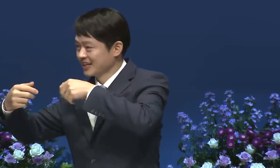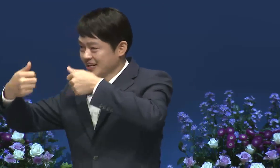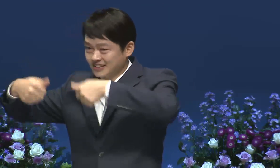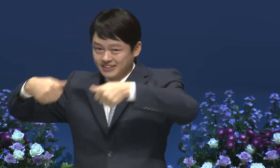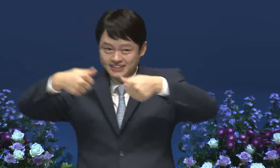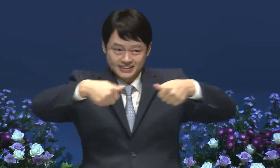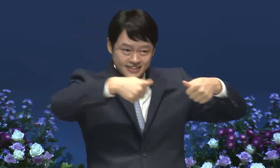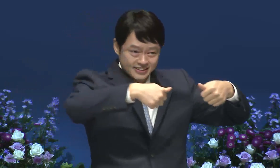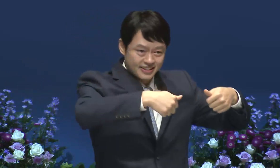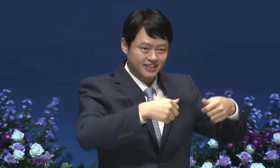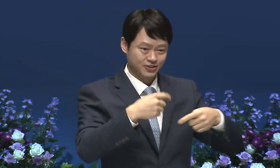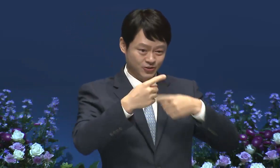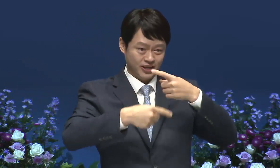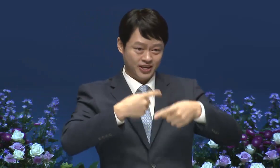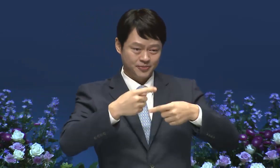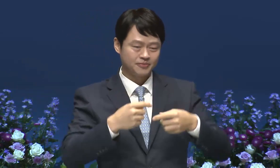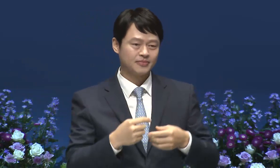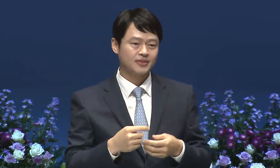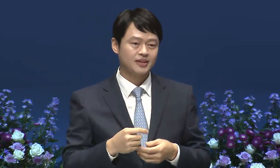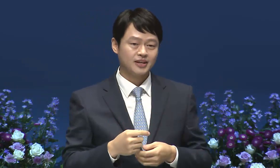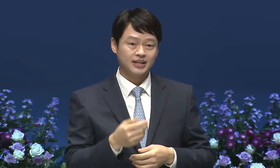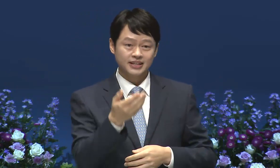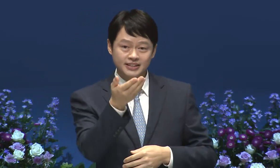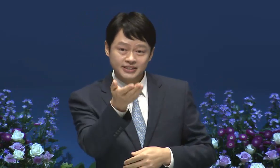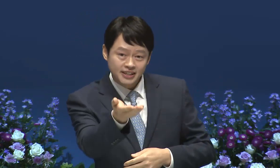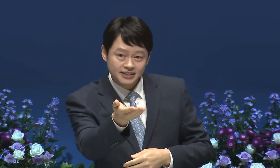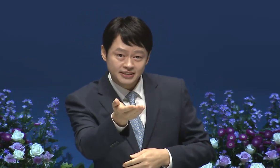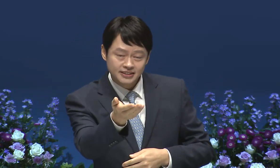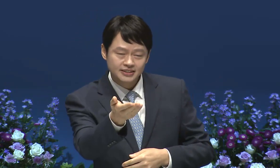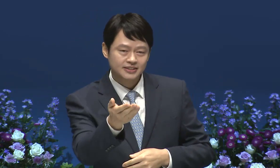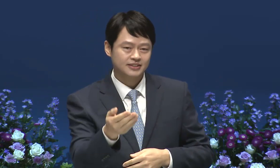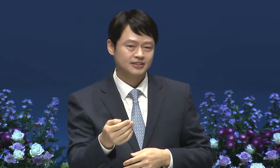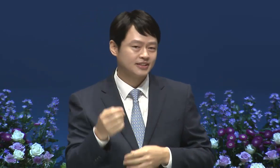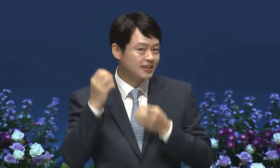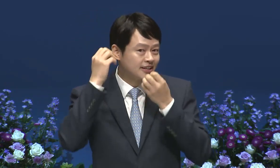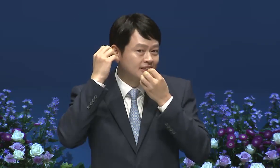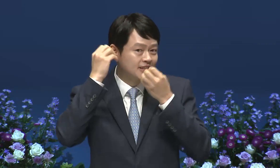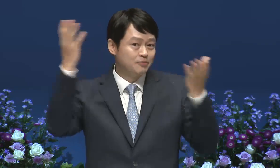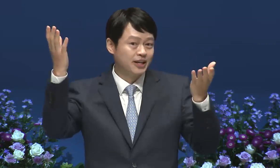여러분 성도님들 다 같이 한 번 더 인사하겠습니다. 당신은